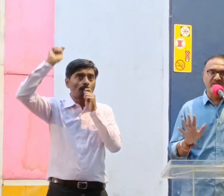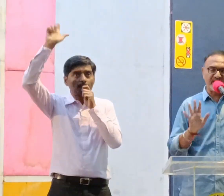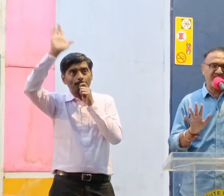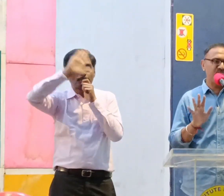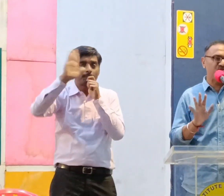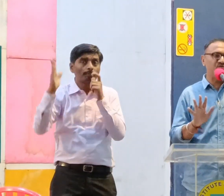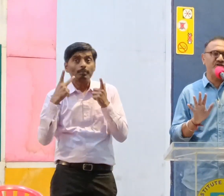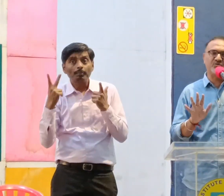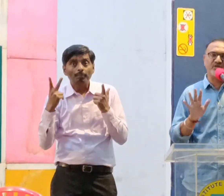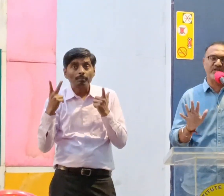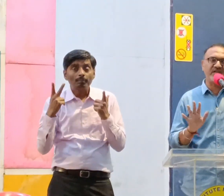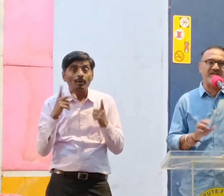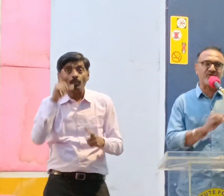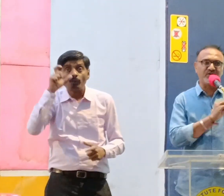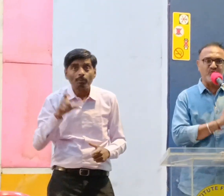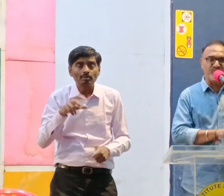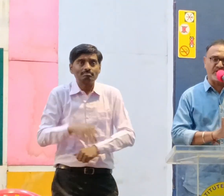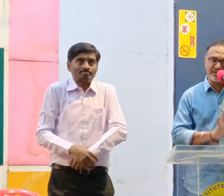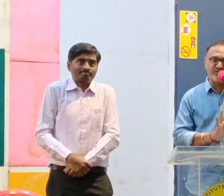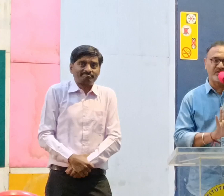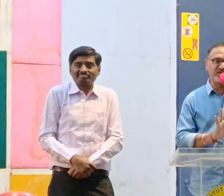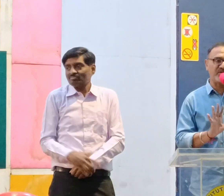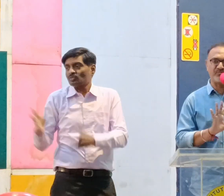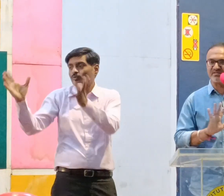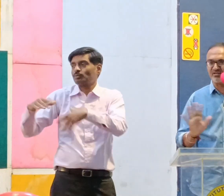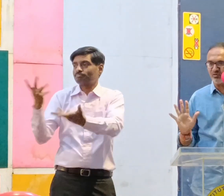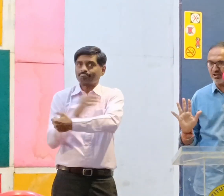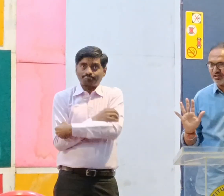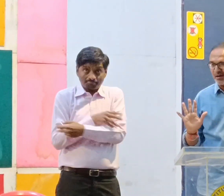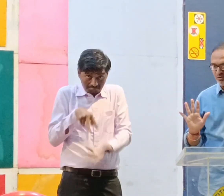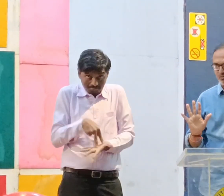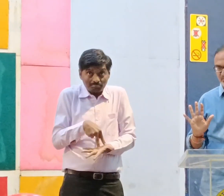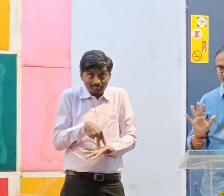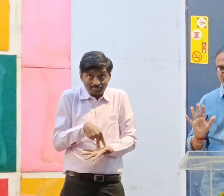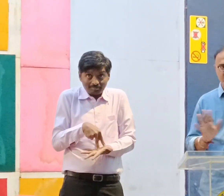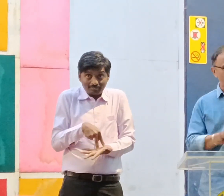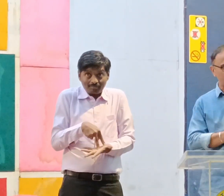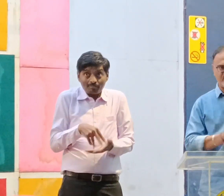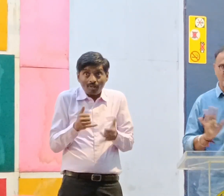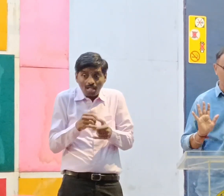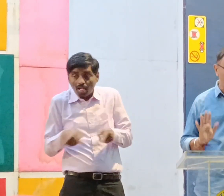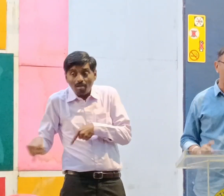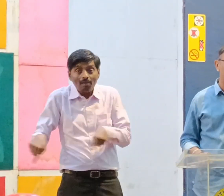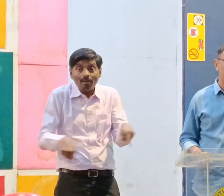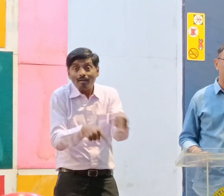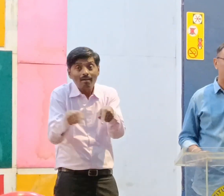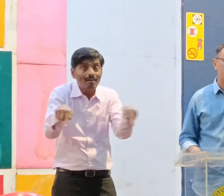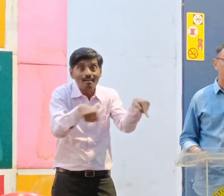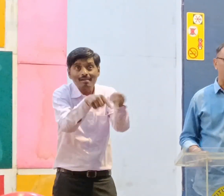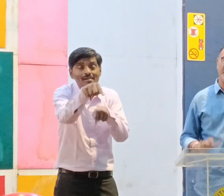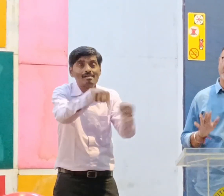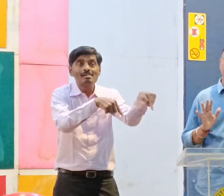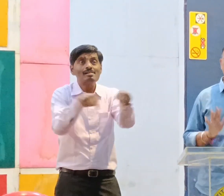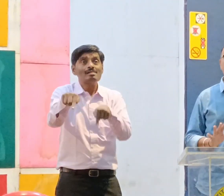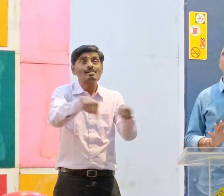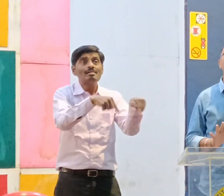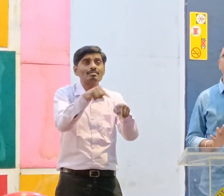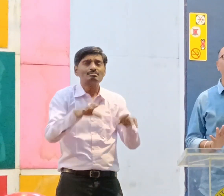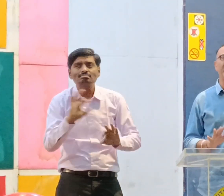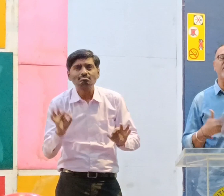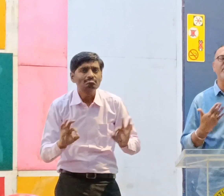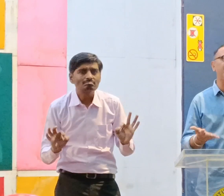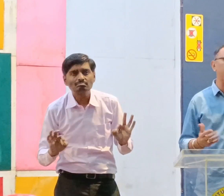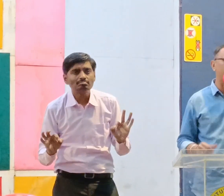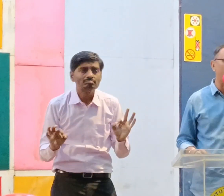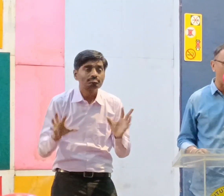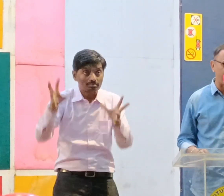પણ ક્યારેય તમે જોયું છે કોઈ ખેલાડી એક ખૂણે ઊભો રહી ગયો કે મારી પાસે દડો નથી આવતો, મારે રમવું નથી? હંમેશા તૈયારીમાં જ